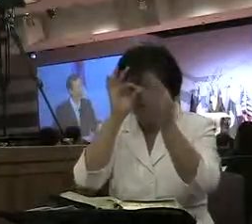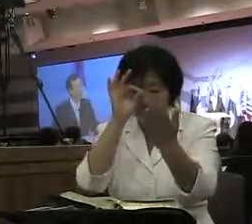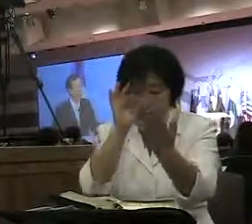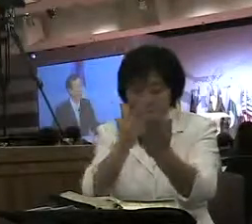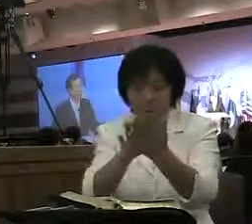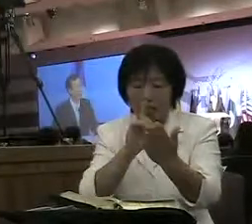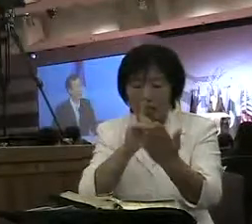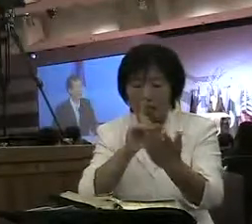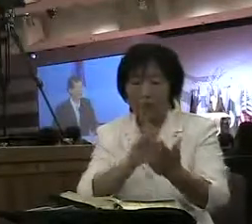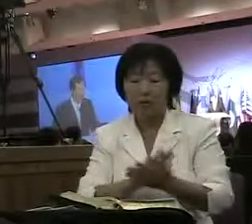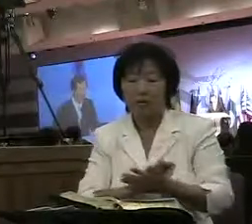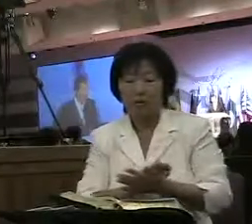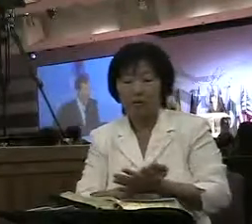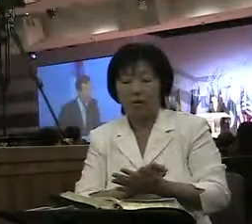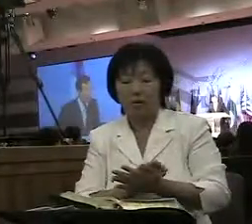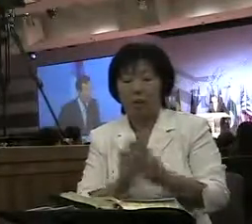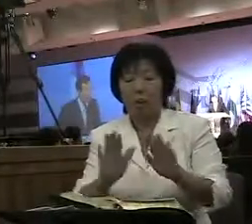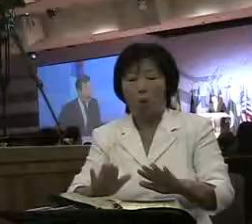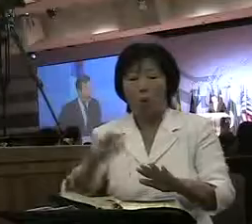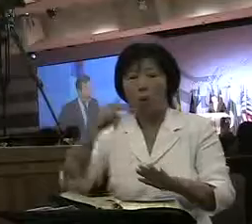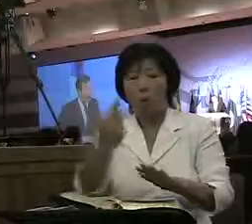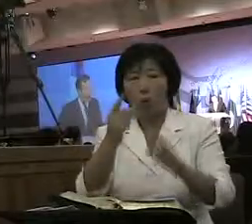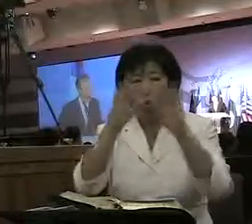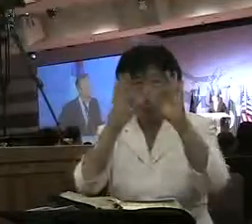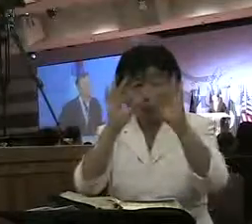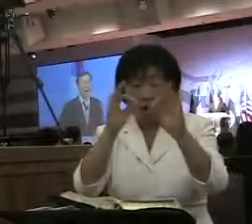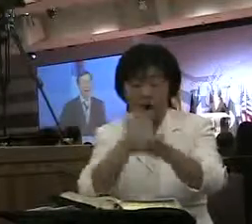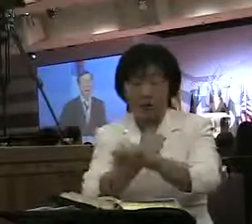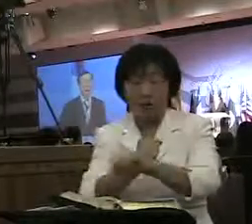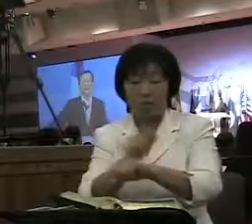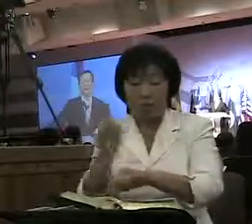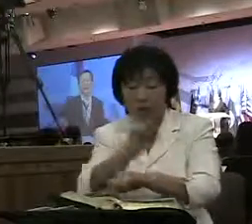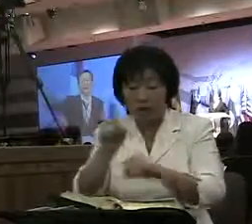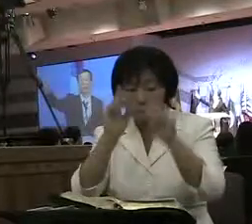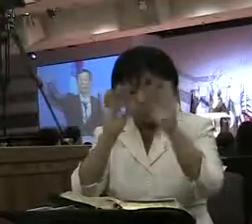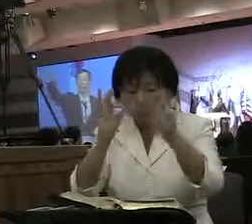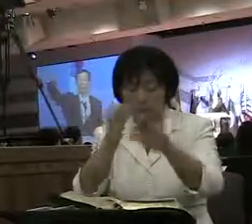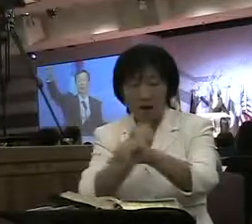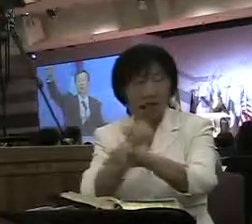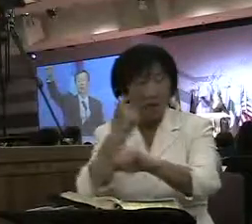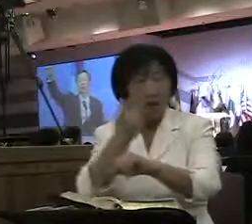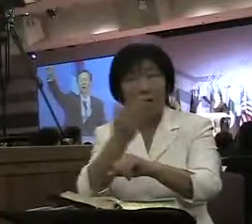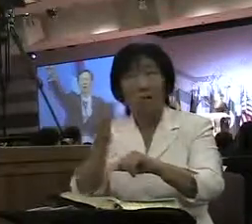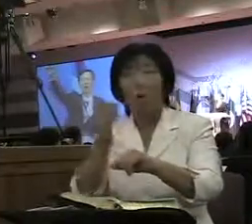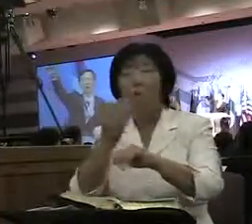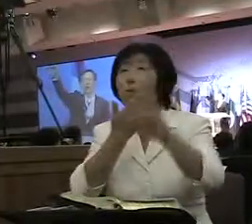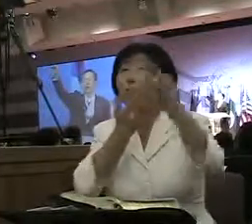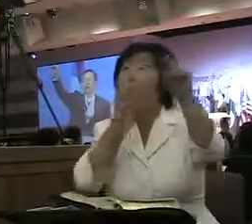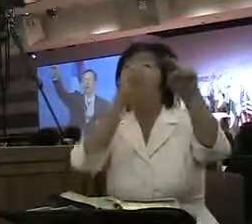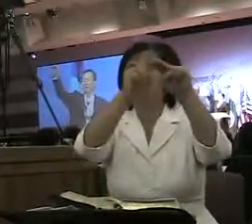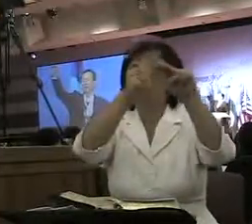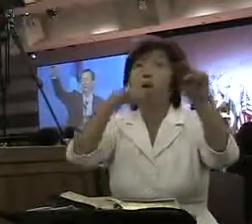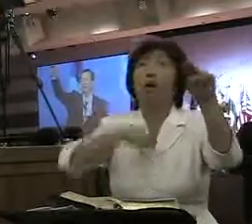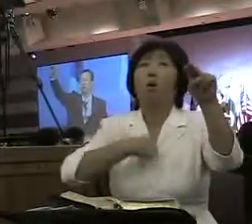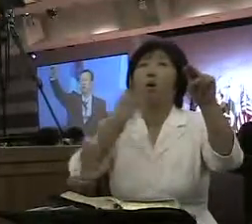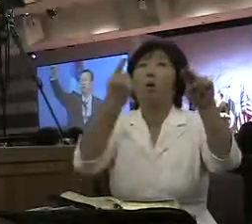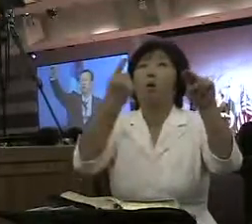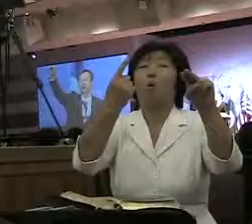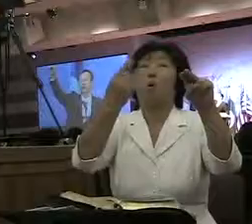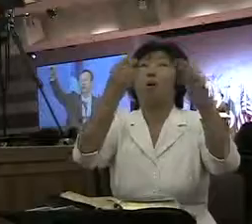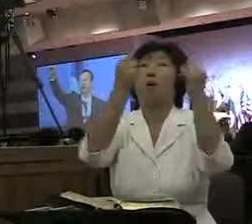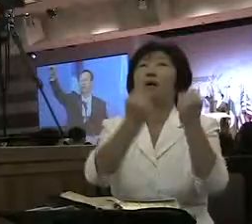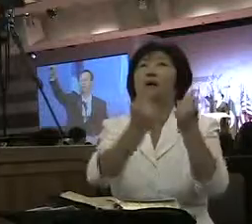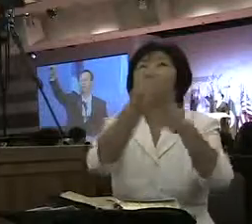말씀드리는데 오늘도 보아야 합니다. 무엇을 봐야 합니까? 보좌 위에 홀로 계신 하나님을 볼 수